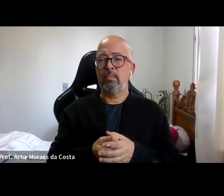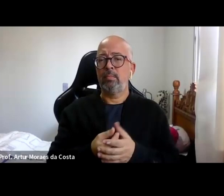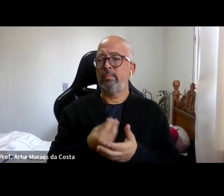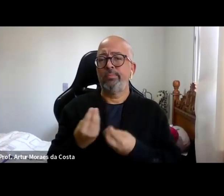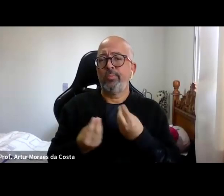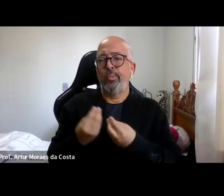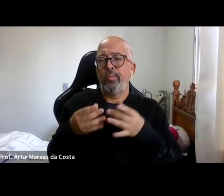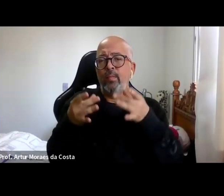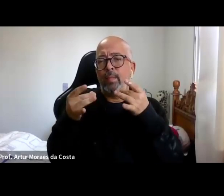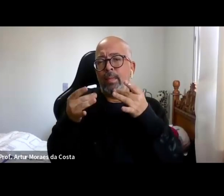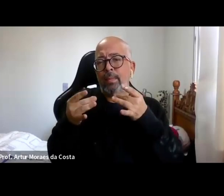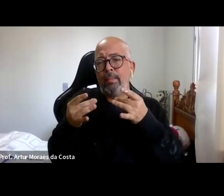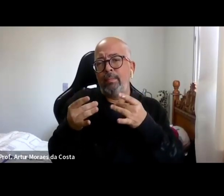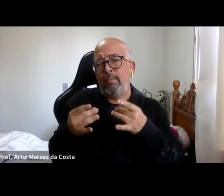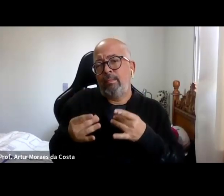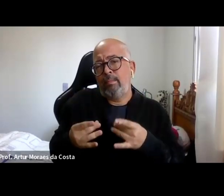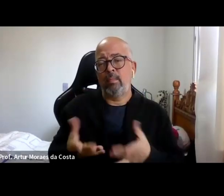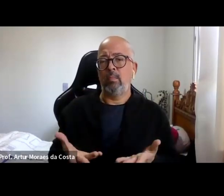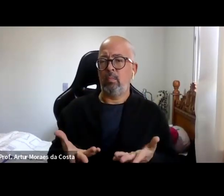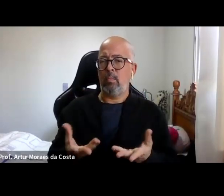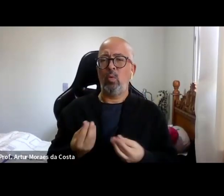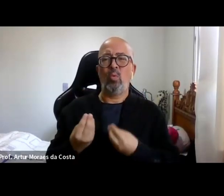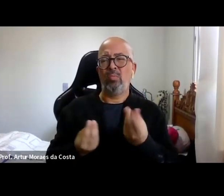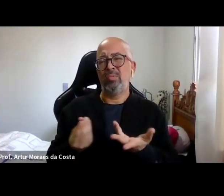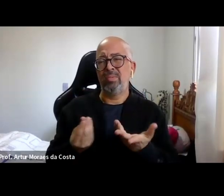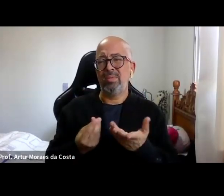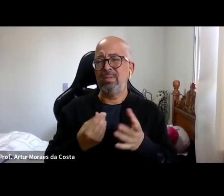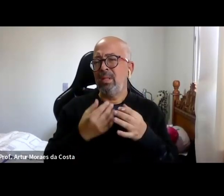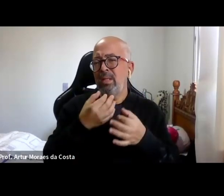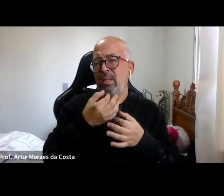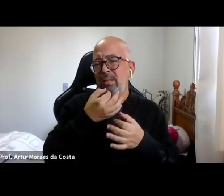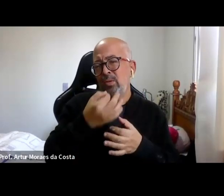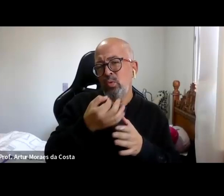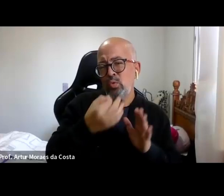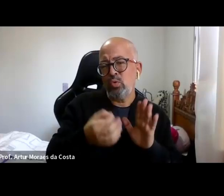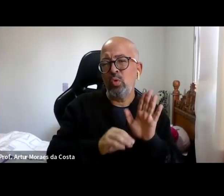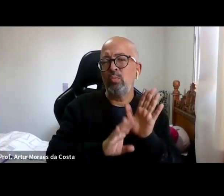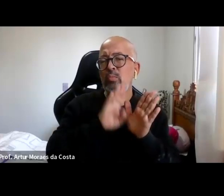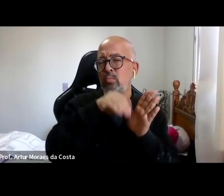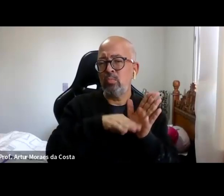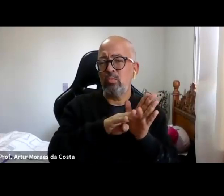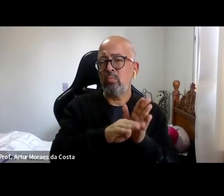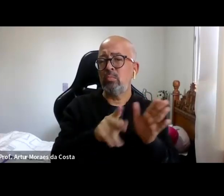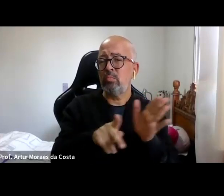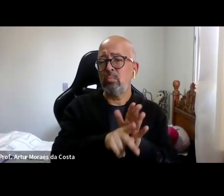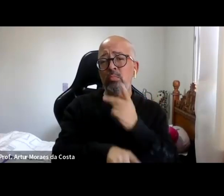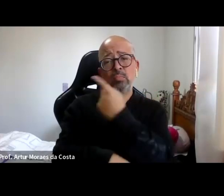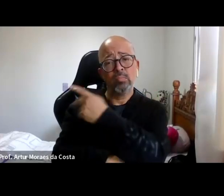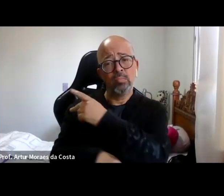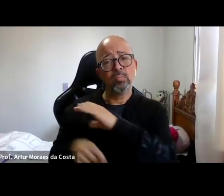necesariamente a la necesidad particular de esa persona yo tengo una pregunta